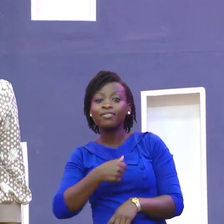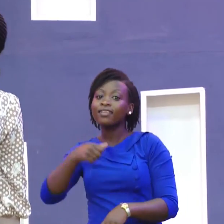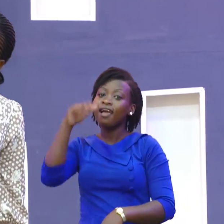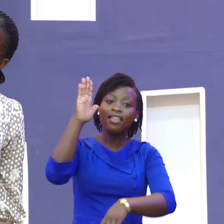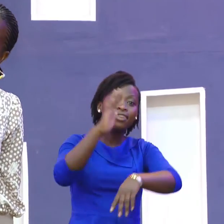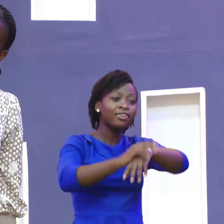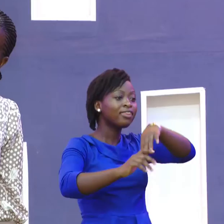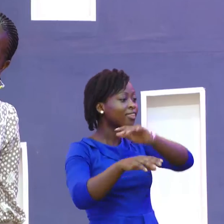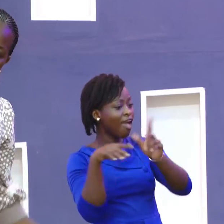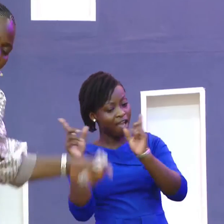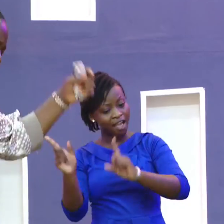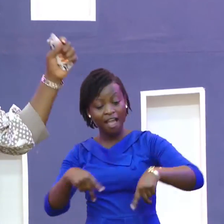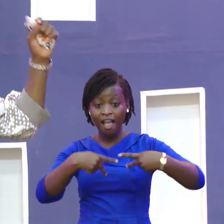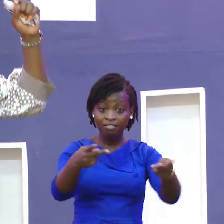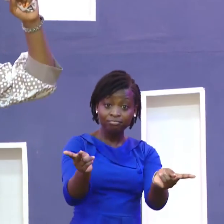chimukambe